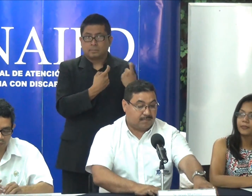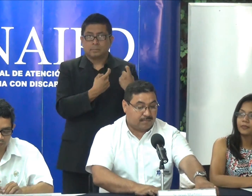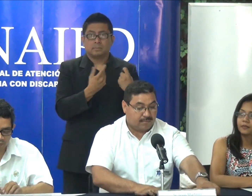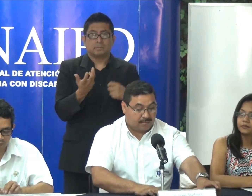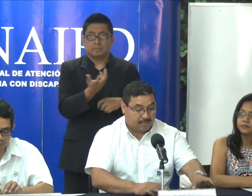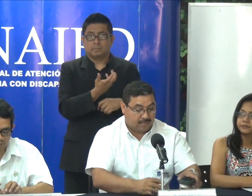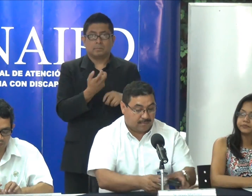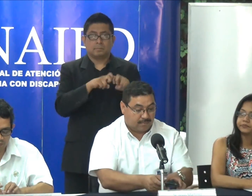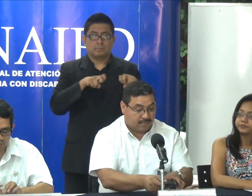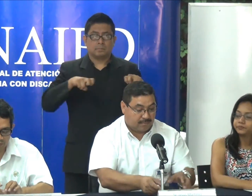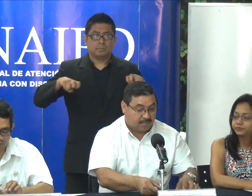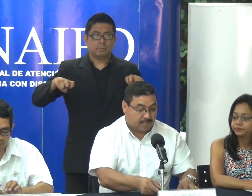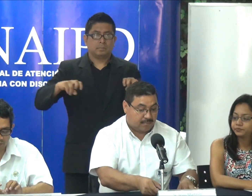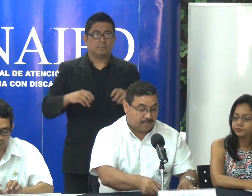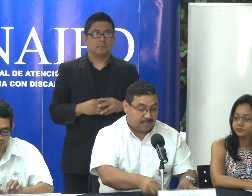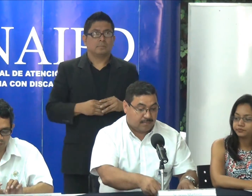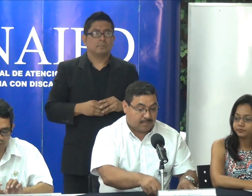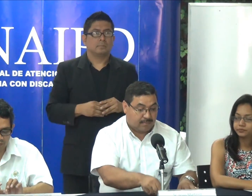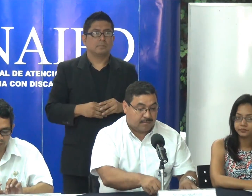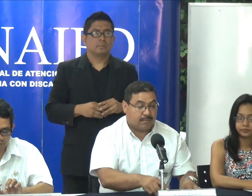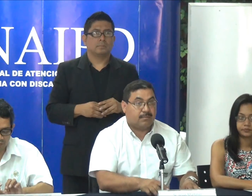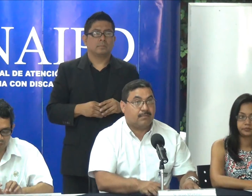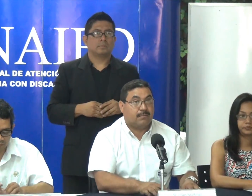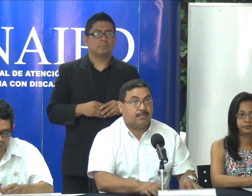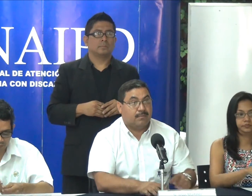a los miembros de la mesa.